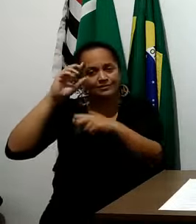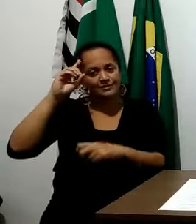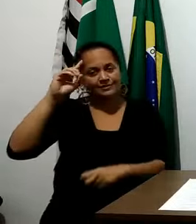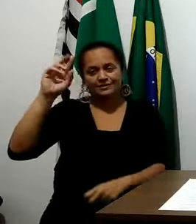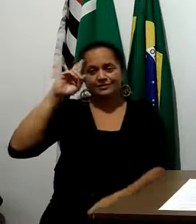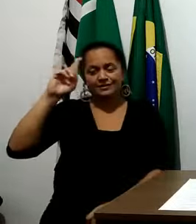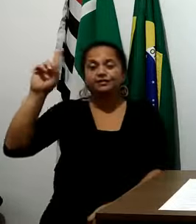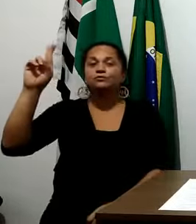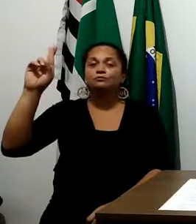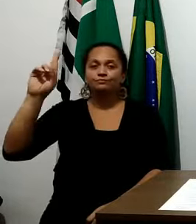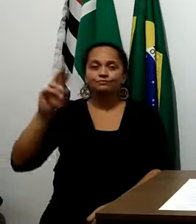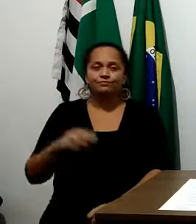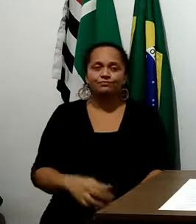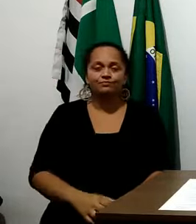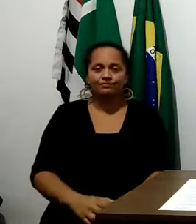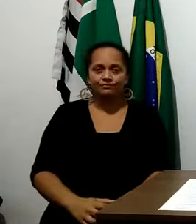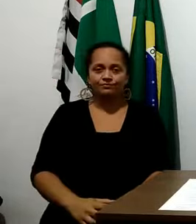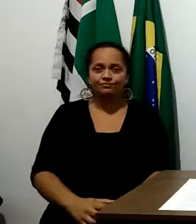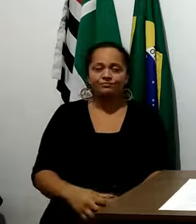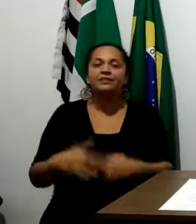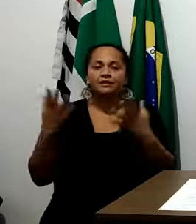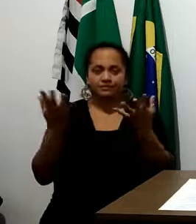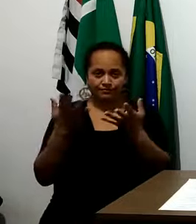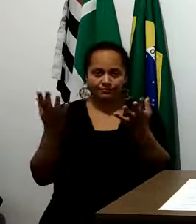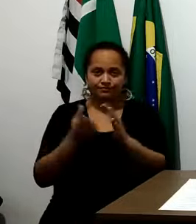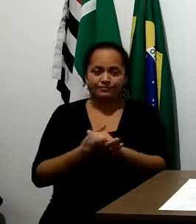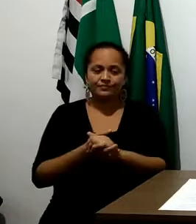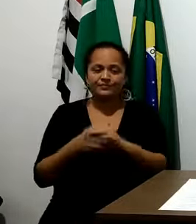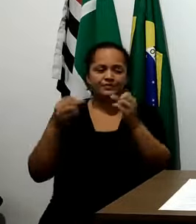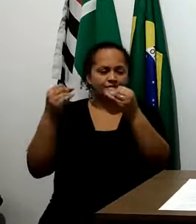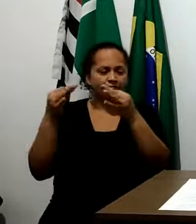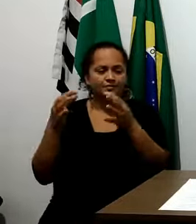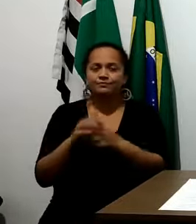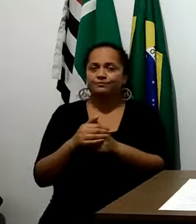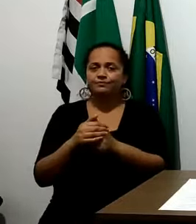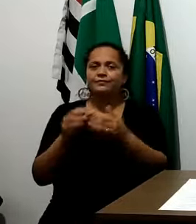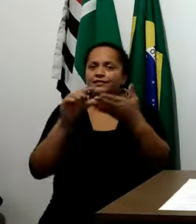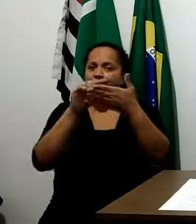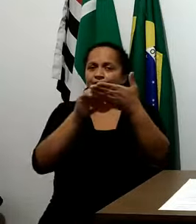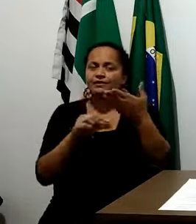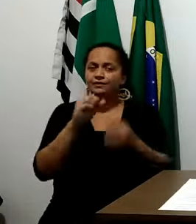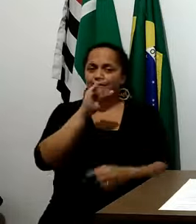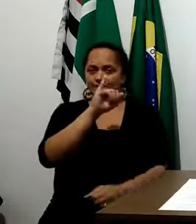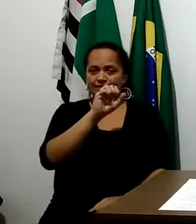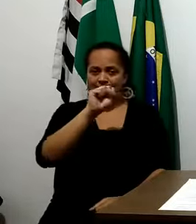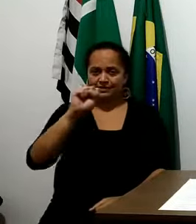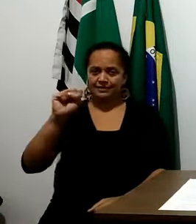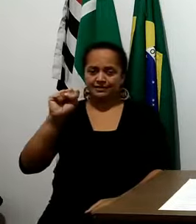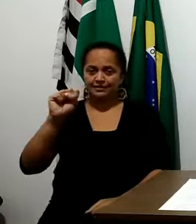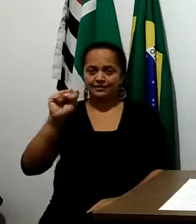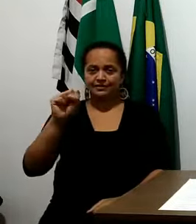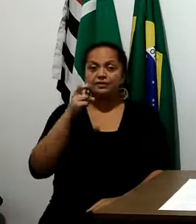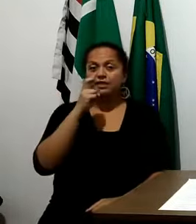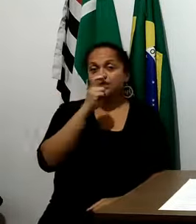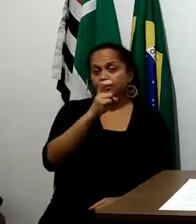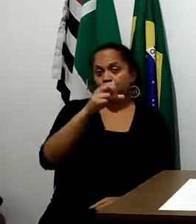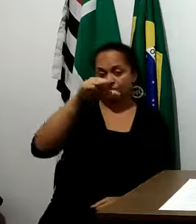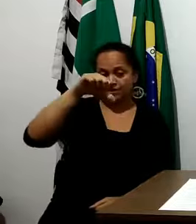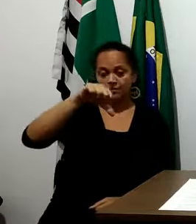de tudo, e aí eu quero encerrar essa mensagem de hoje com este versículo, Isaías capítulo